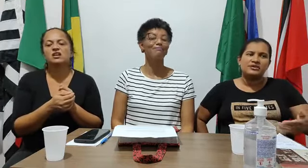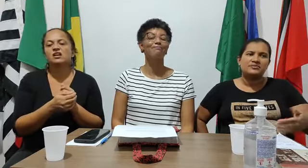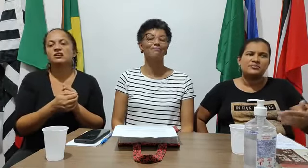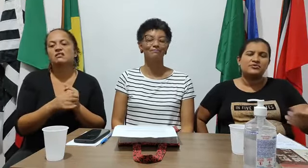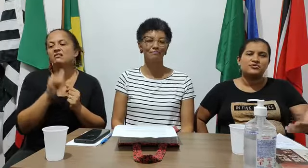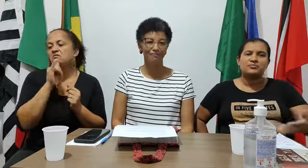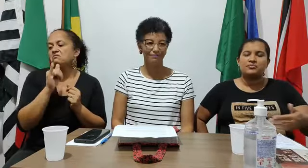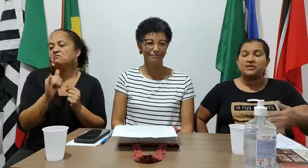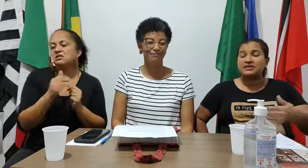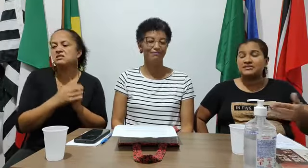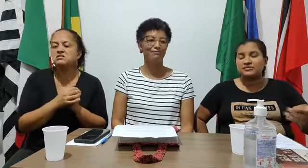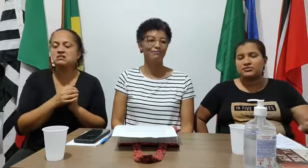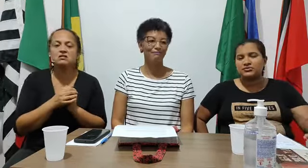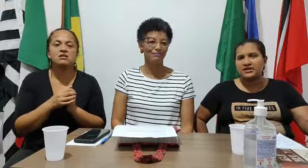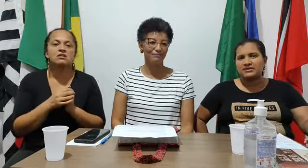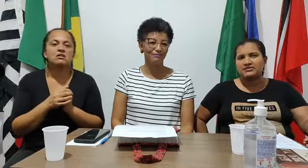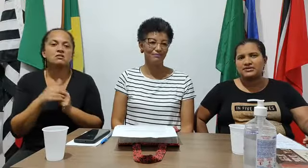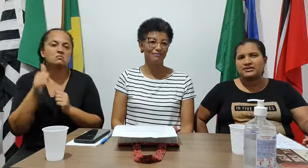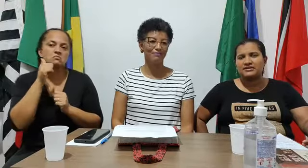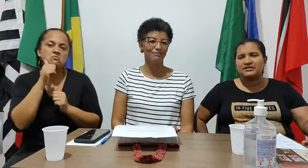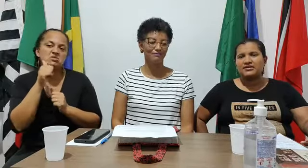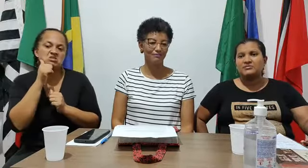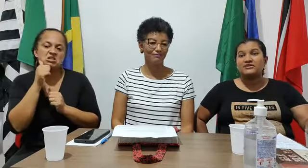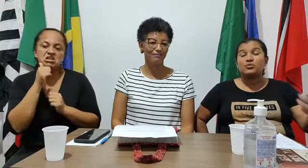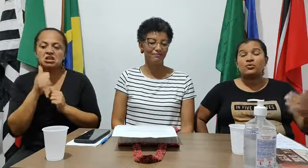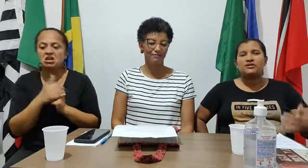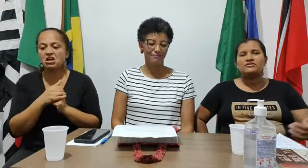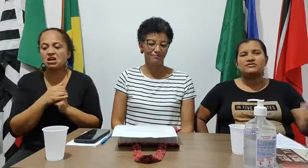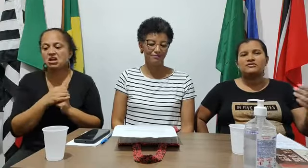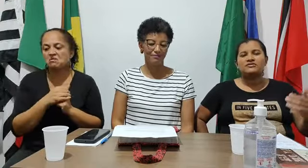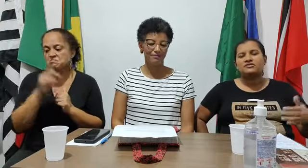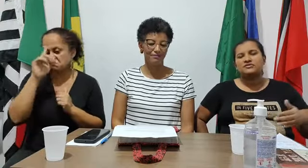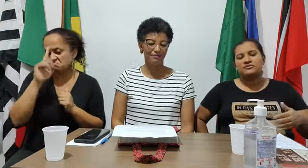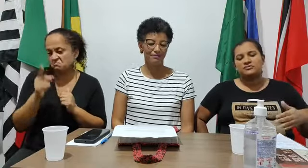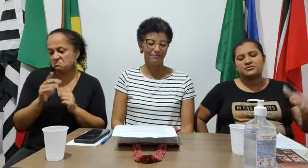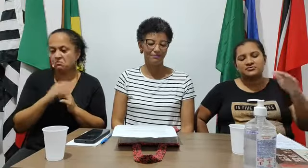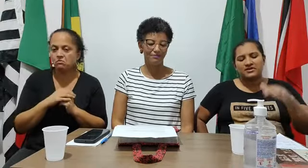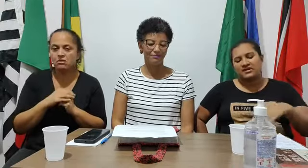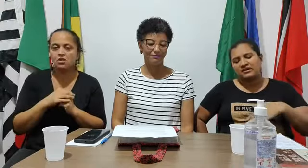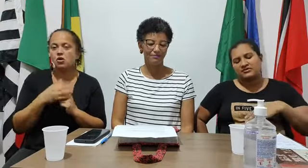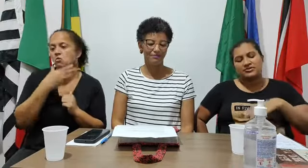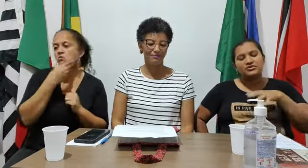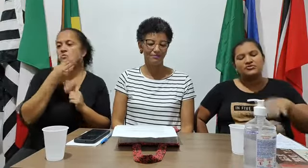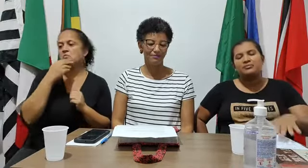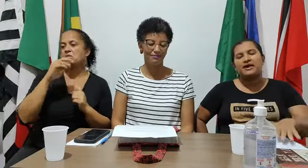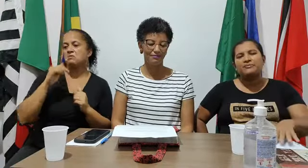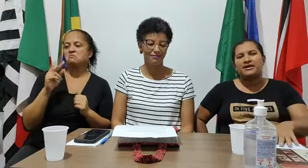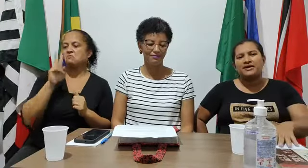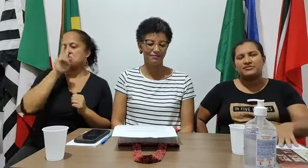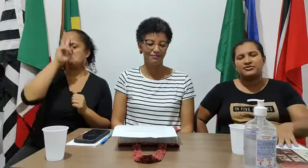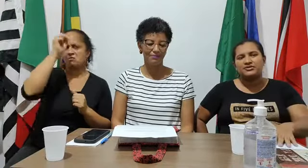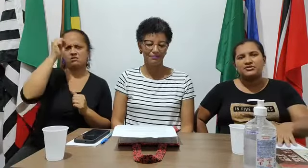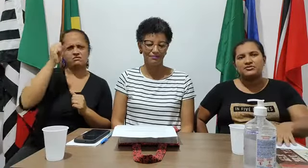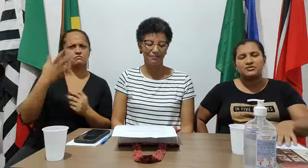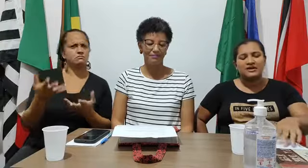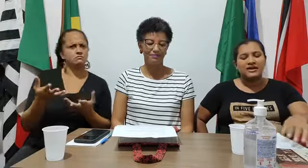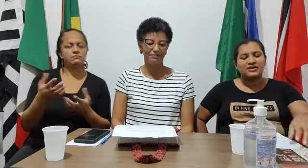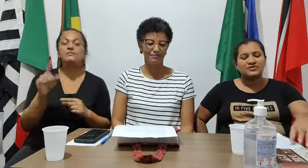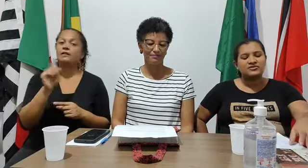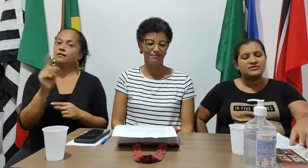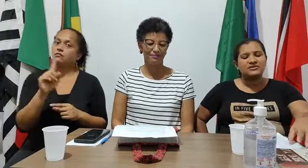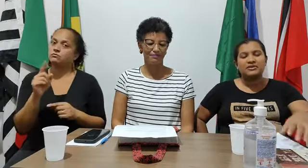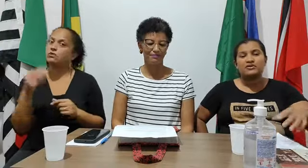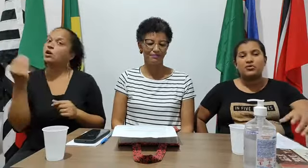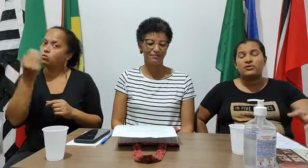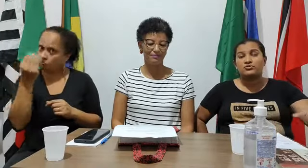desmerecendo as pessoas pela questão do gênero, né? Mas quando nós vemos, quando a gente vem para a palavra de Deus, a